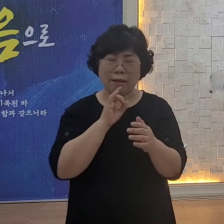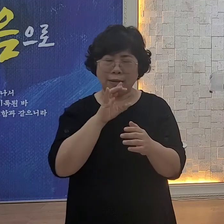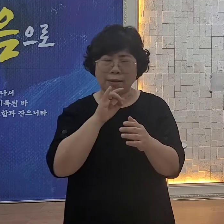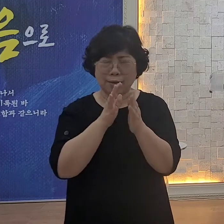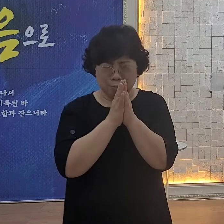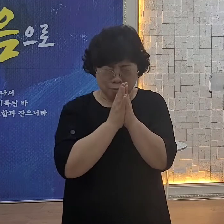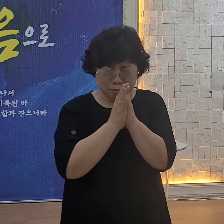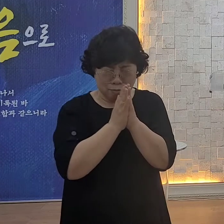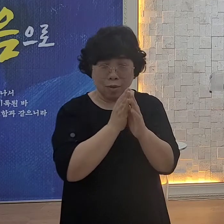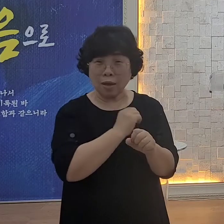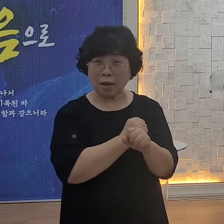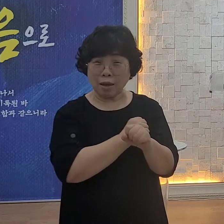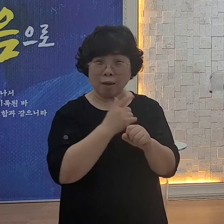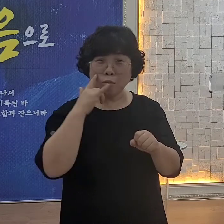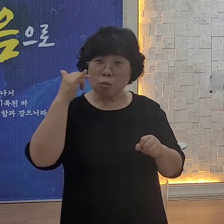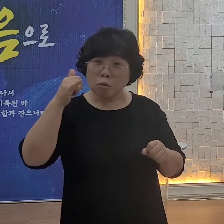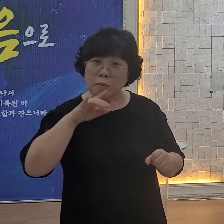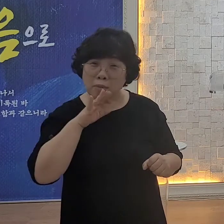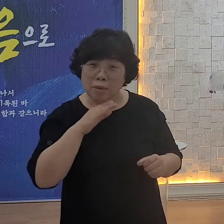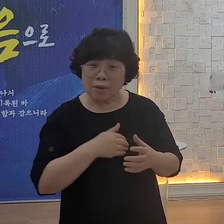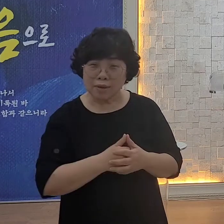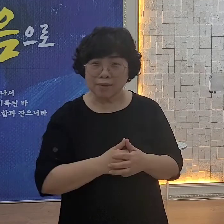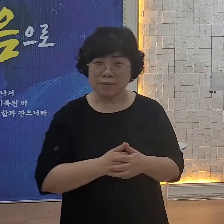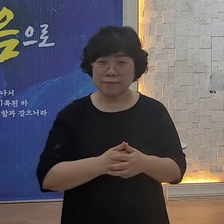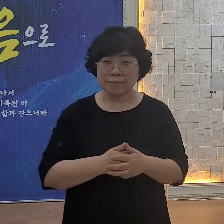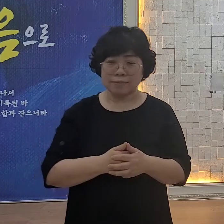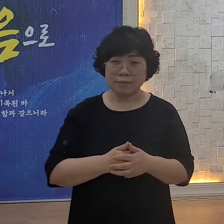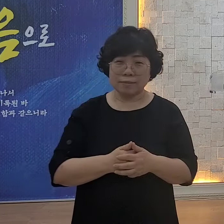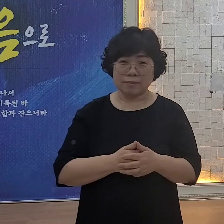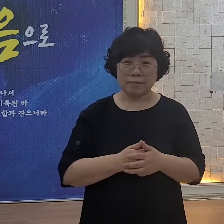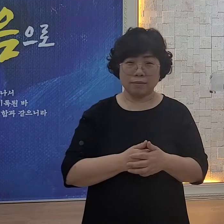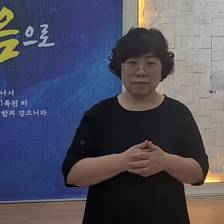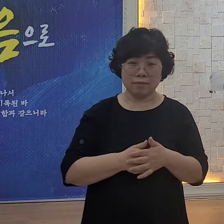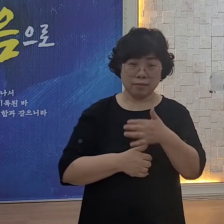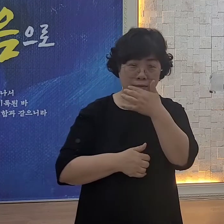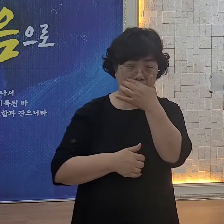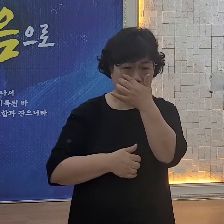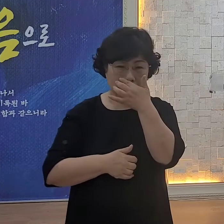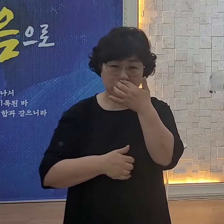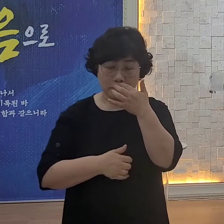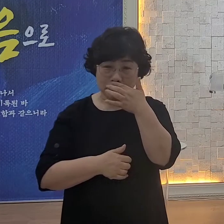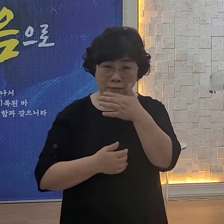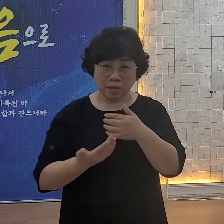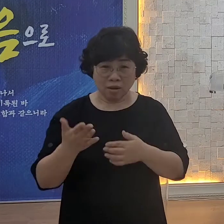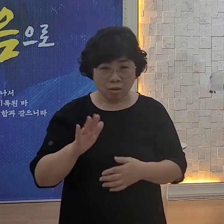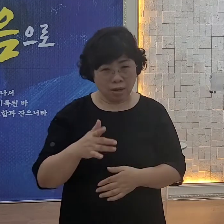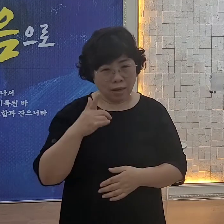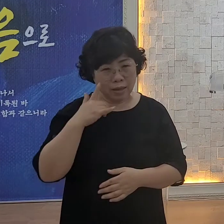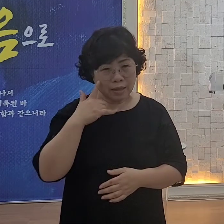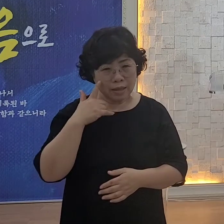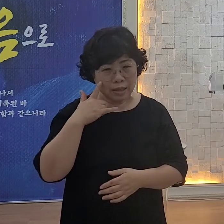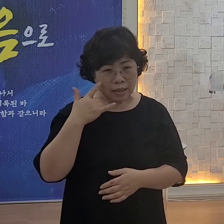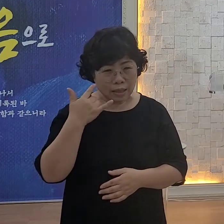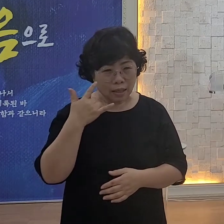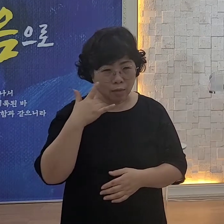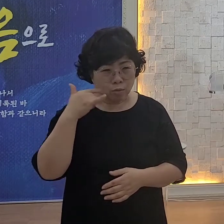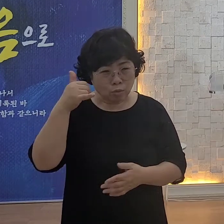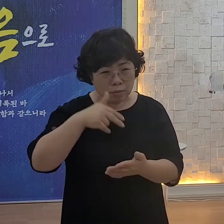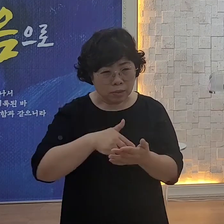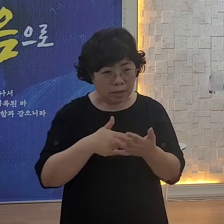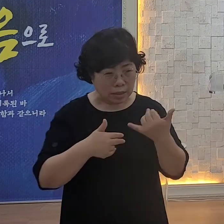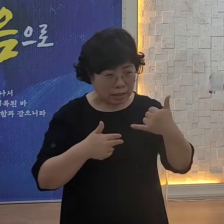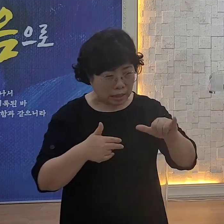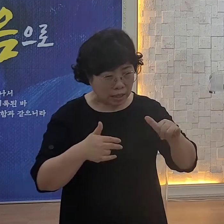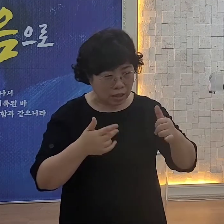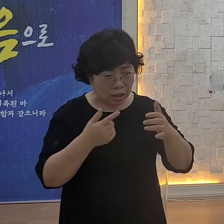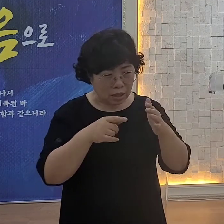여러분 그런데요. 자녀의 대학 입학을 위해서 우리 금식하며 간절히 기도했는데 근데 아이가 대학에